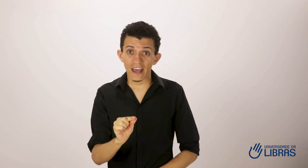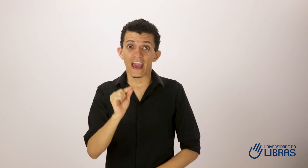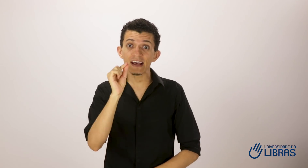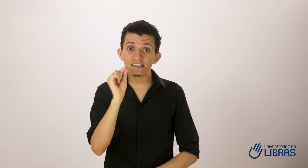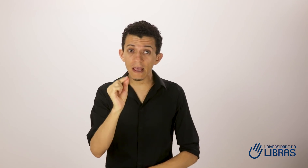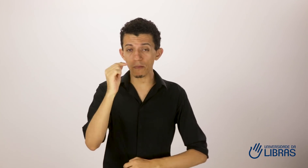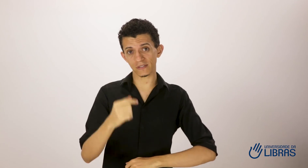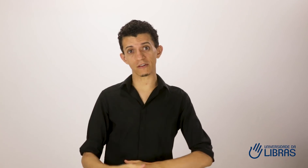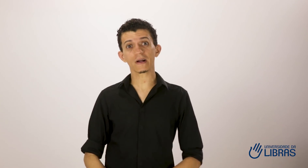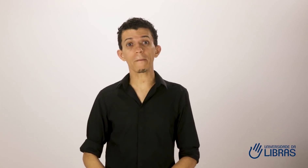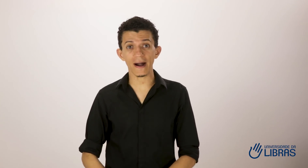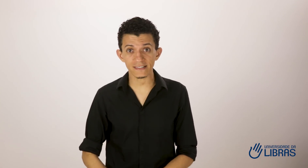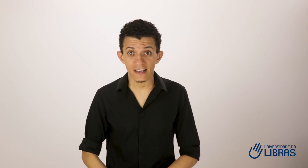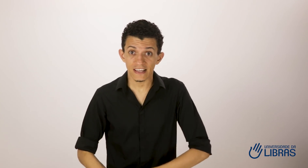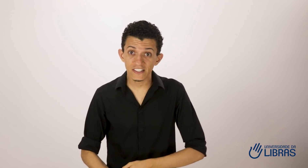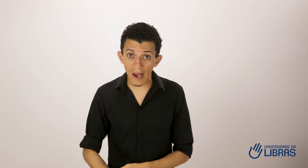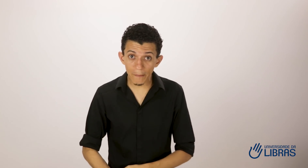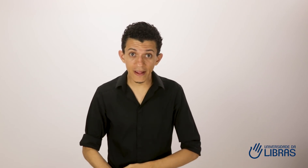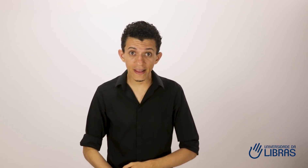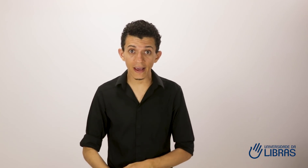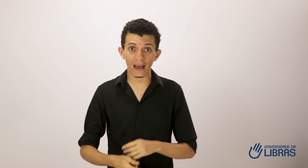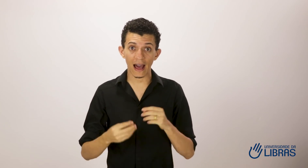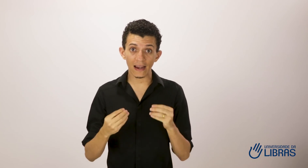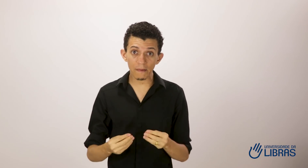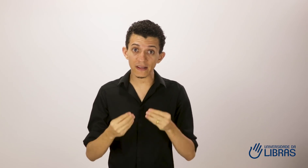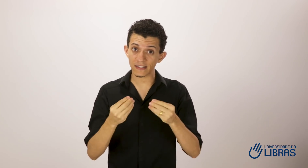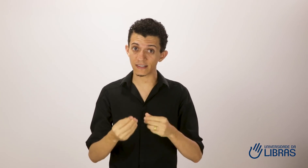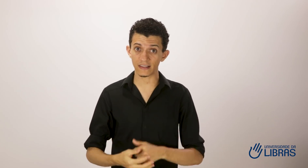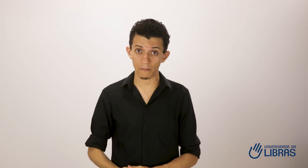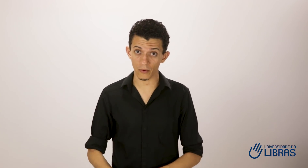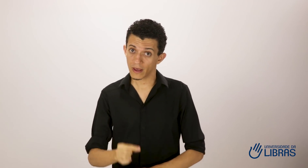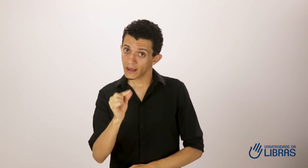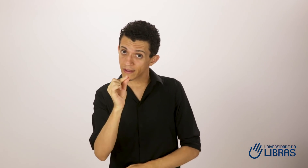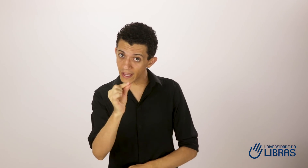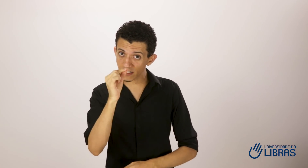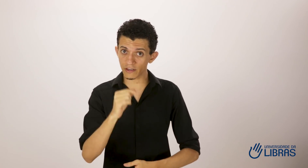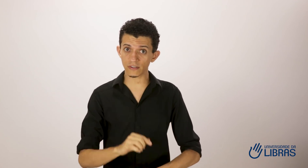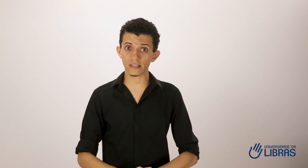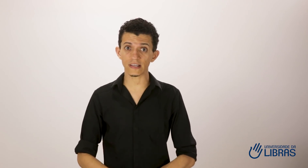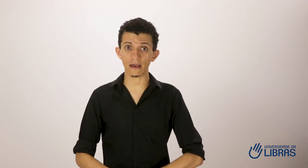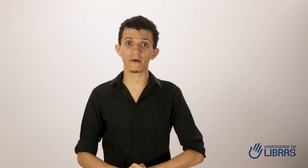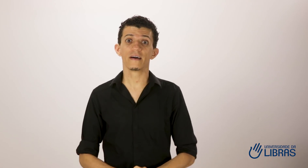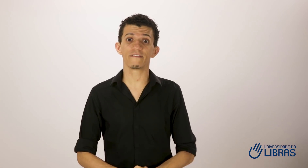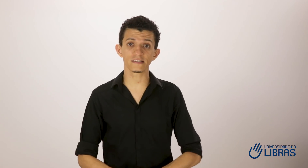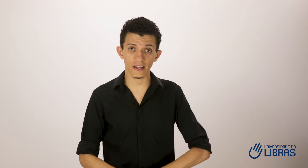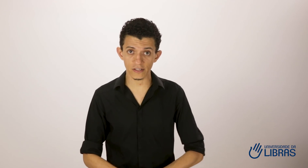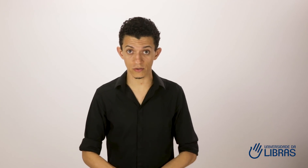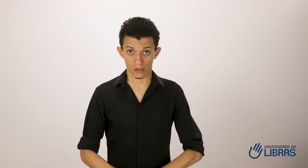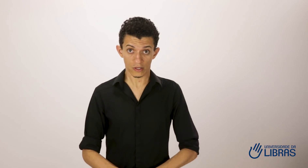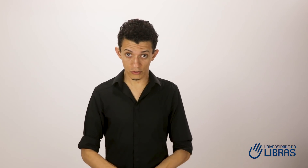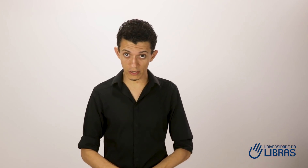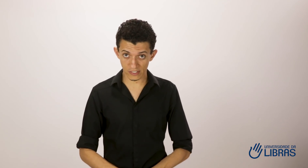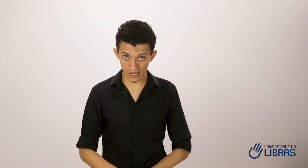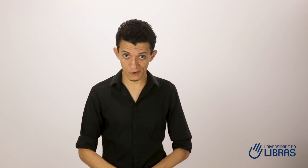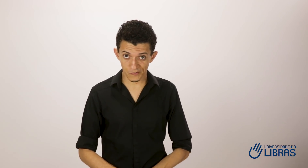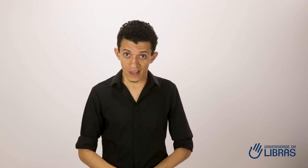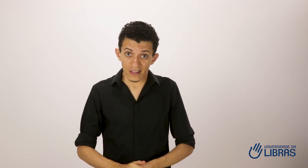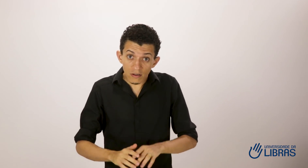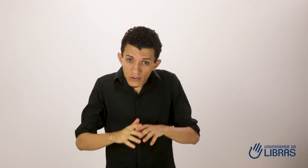Você é 100% capaz de aprender a Libras nesse tempo, desde que você saiba fazer isso do jeito certo. Então, se